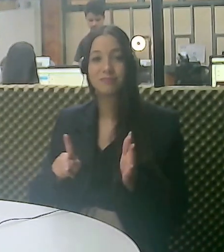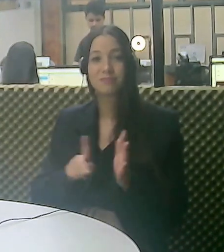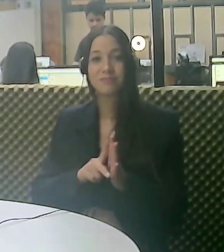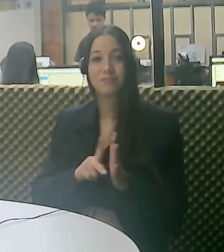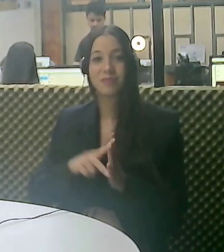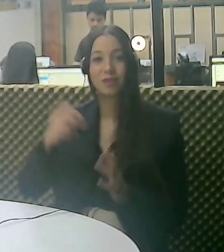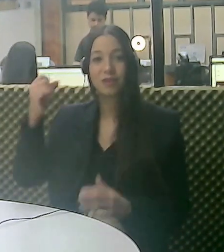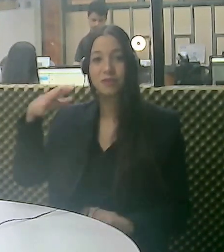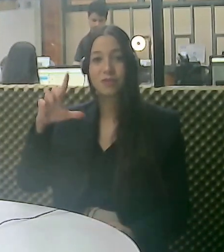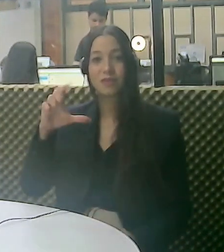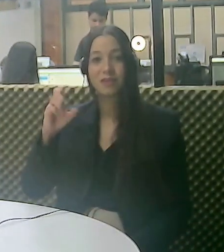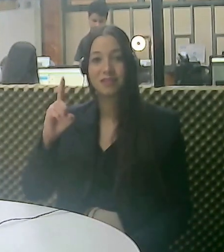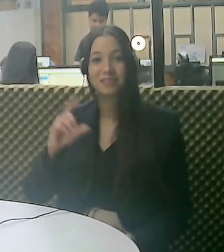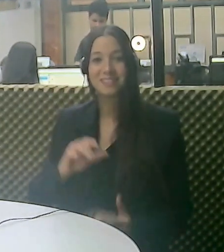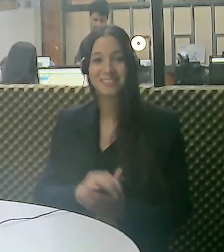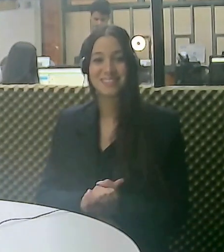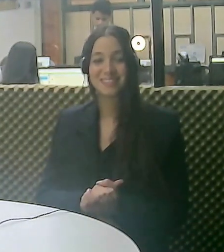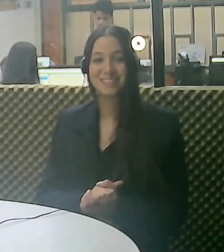com lâmpadas de LED.